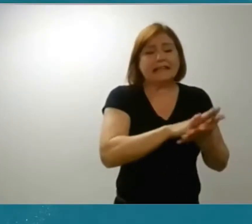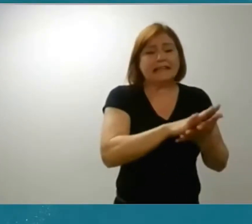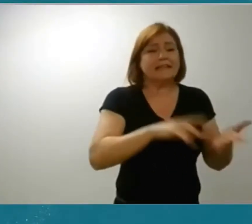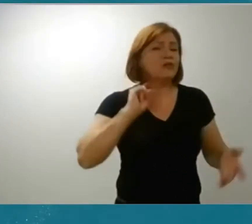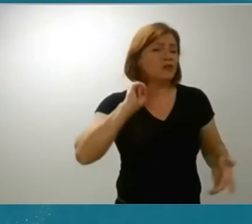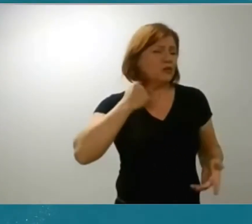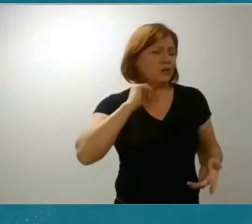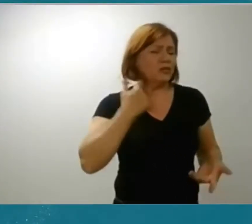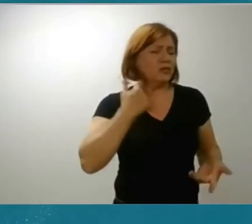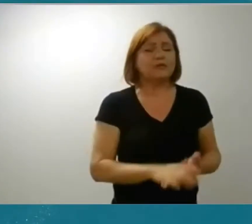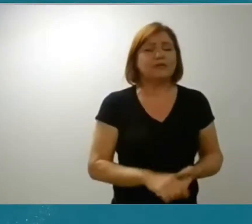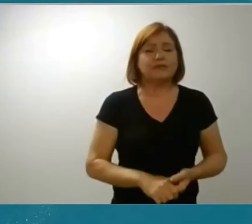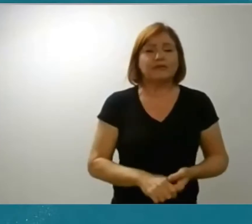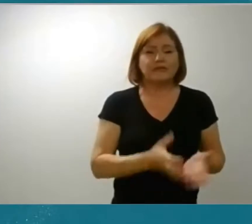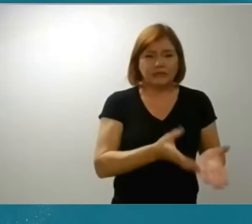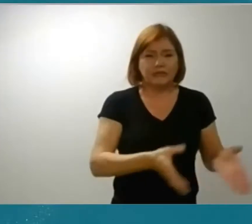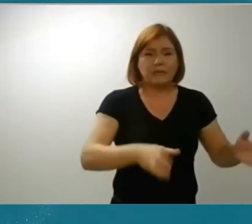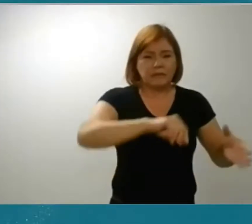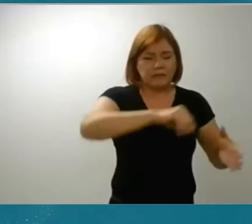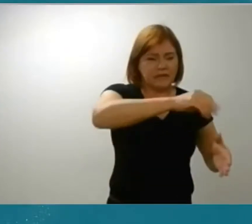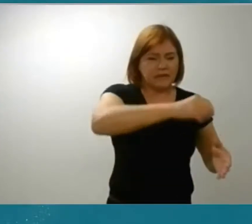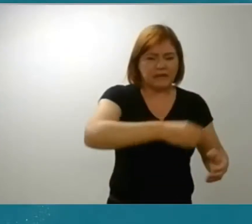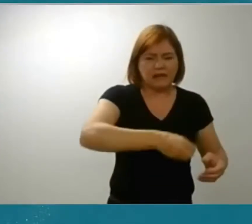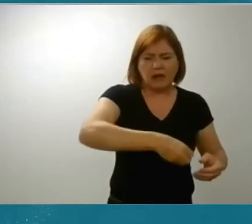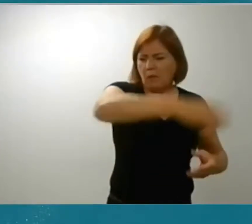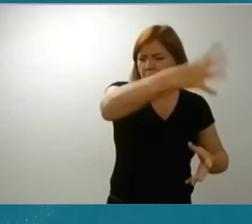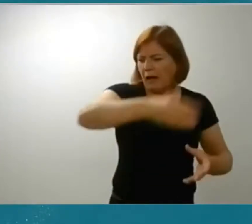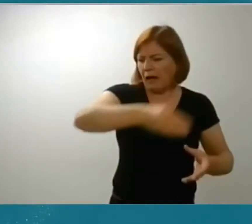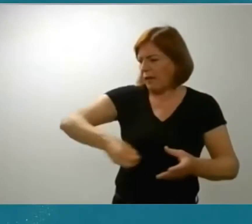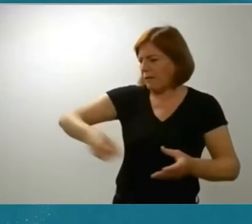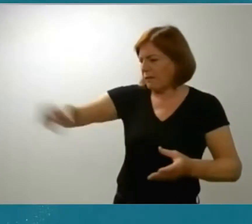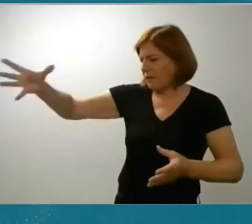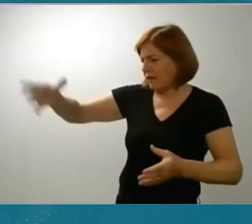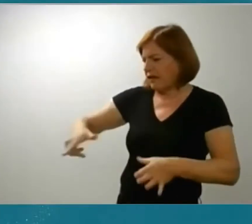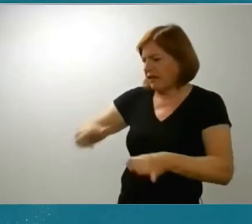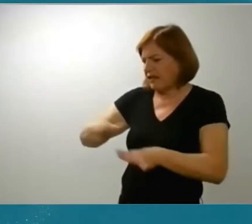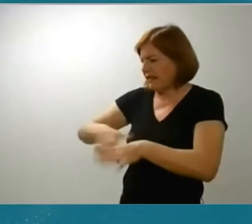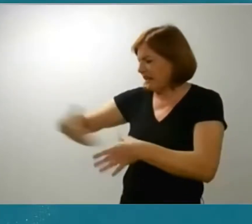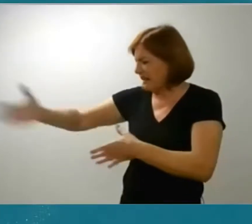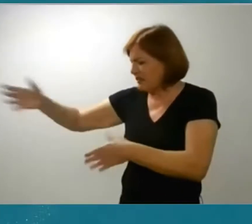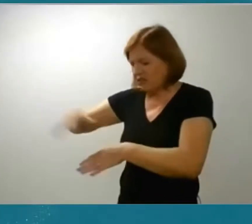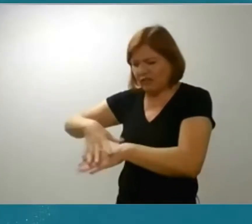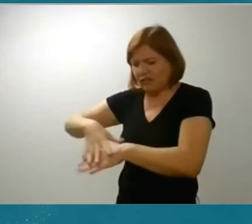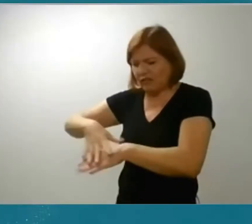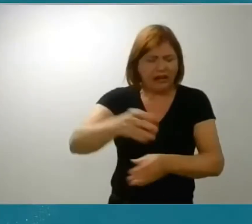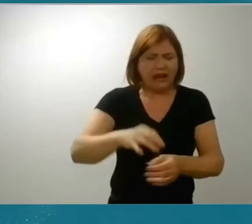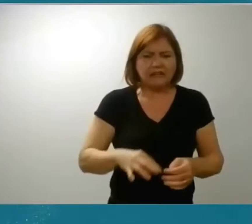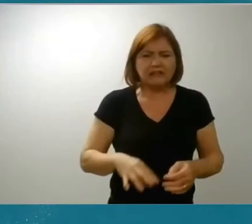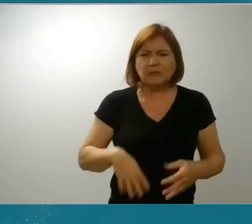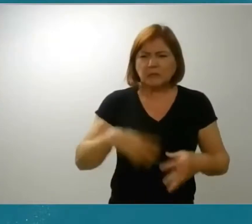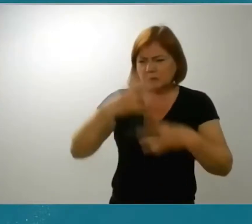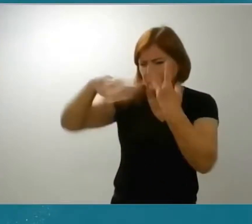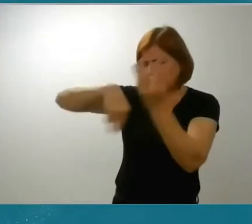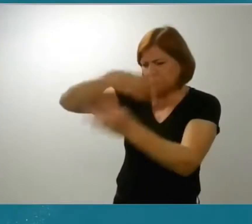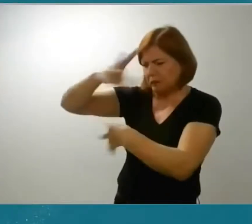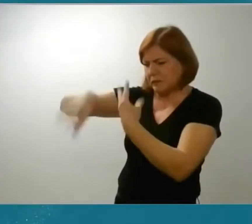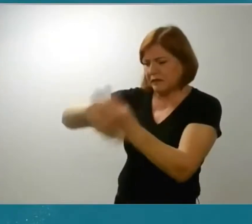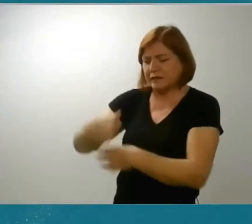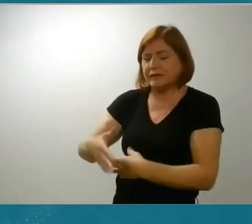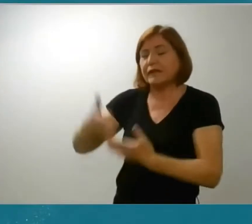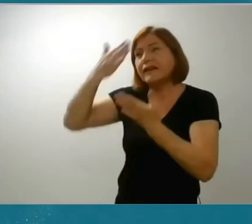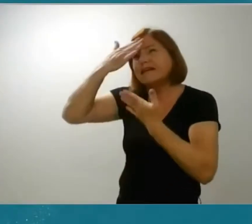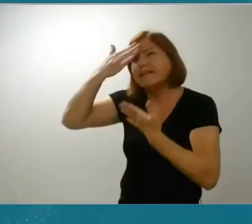E era cueca jogada aqui, roupa, tênis aqui, não sei o quê. Irmãos, graças a Deus pela sua mulher.